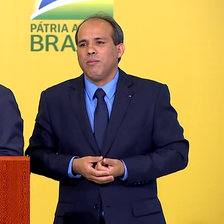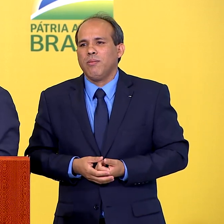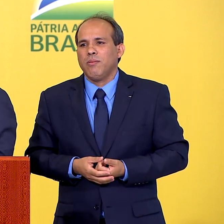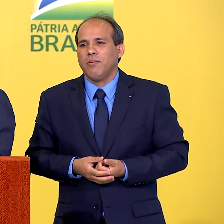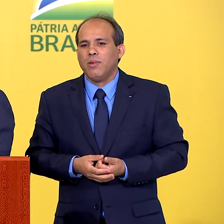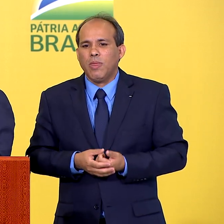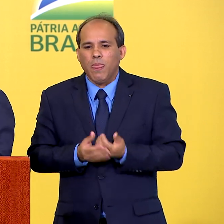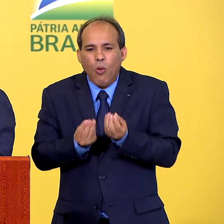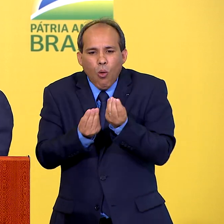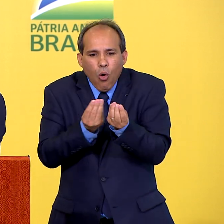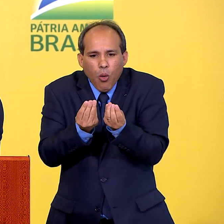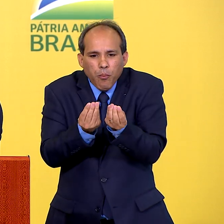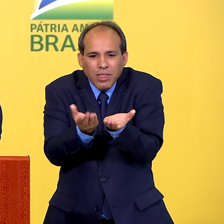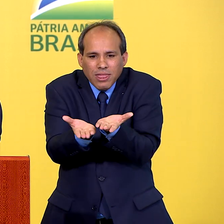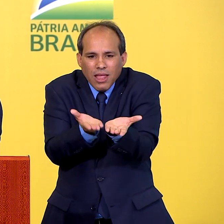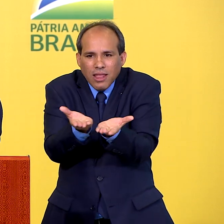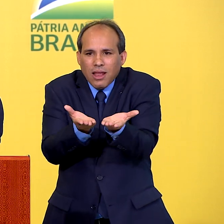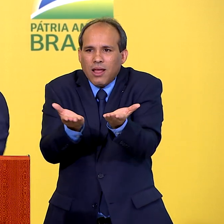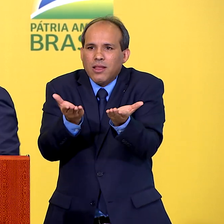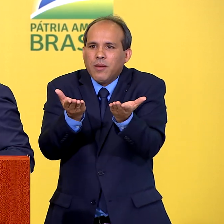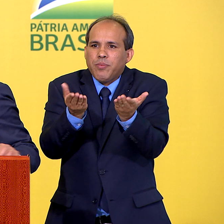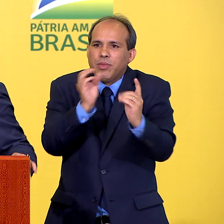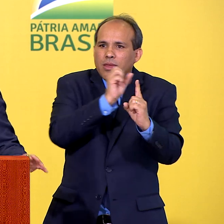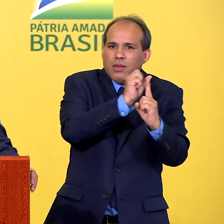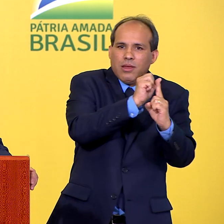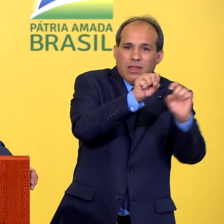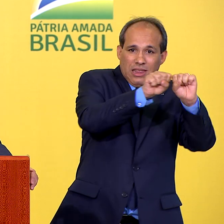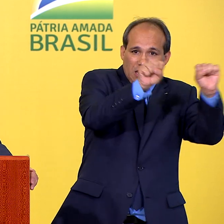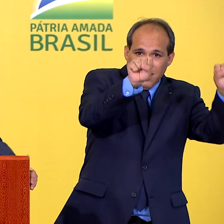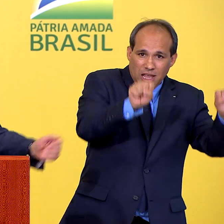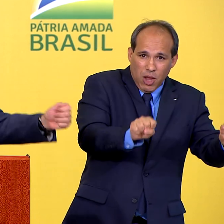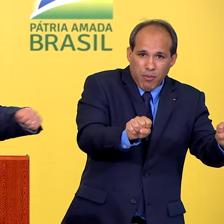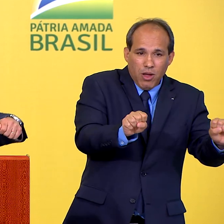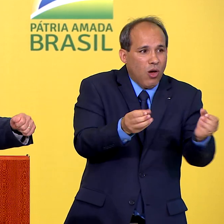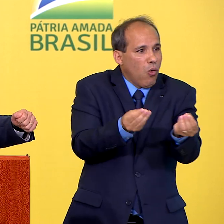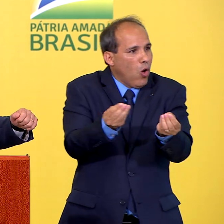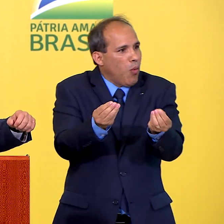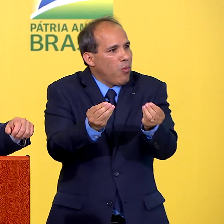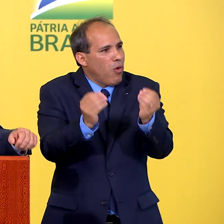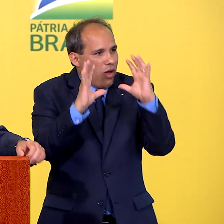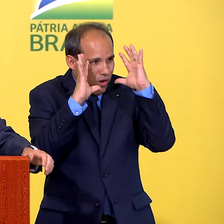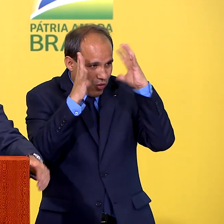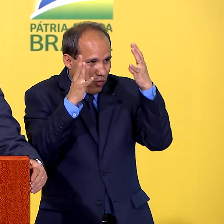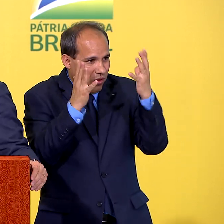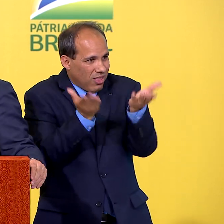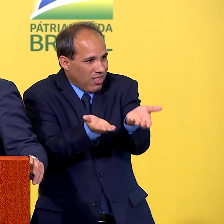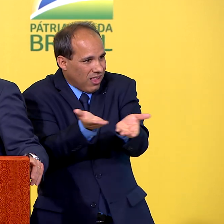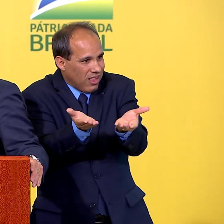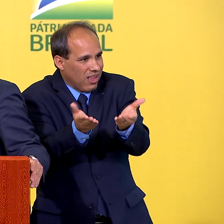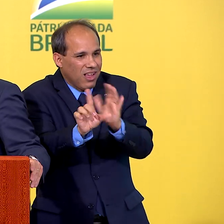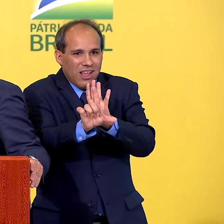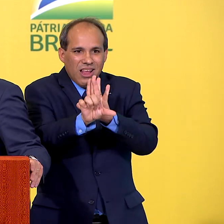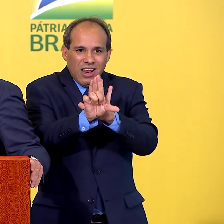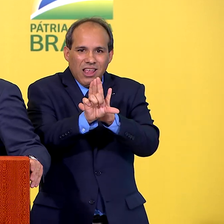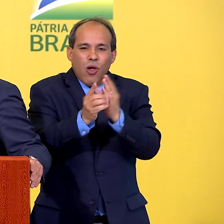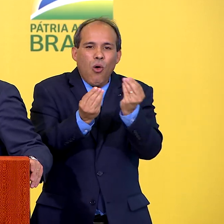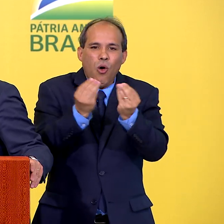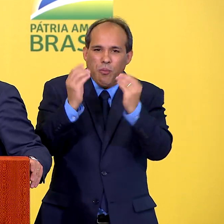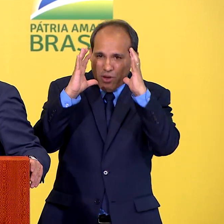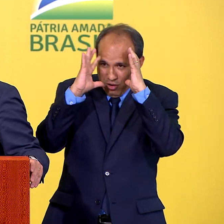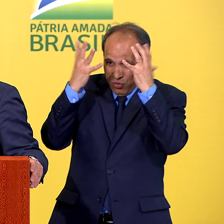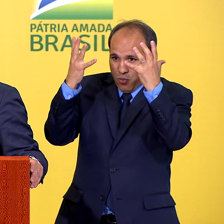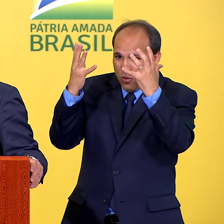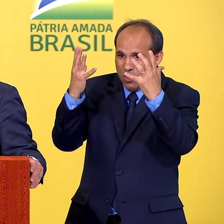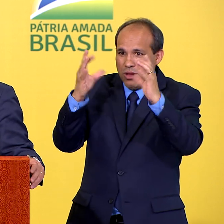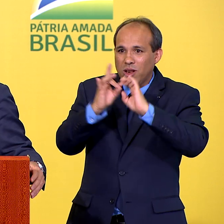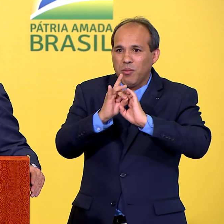que trata dos sistemas, que trata da legislação, que trata da disponibilização